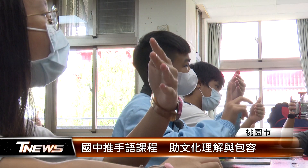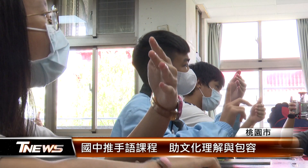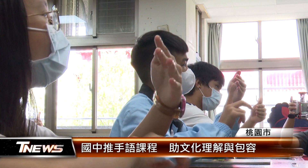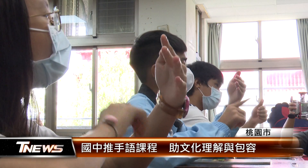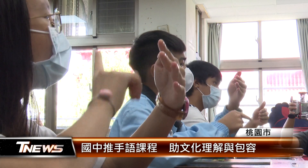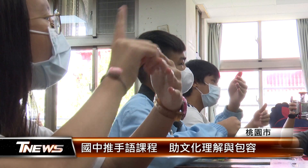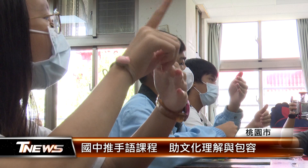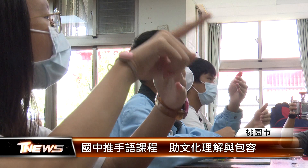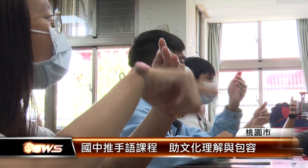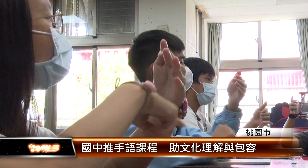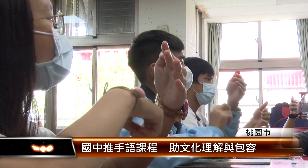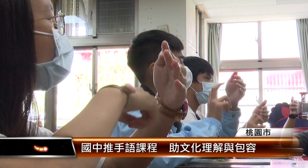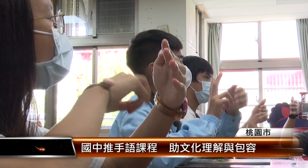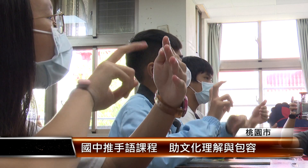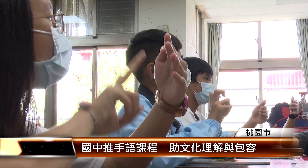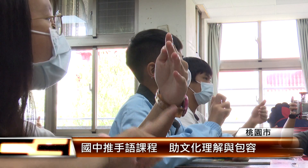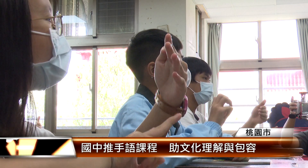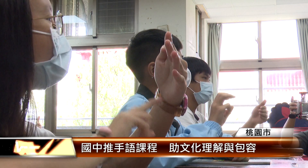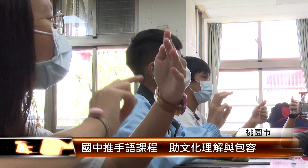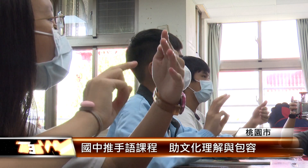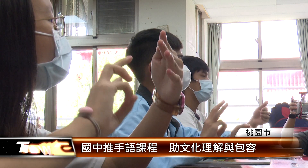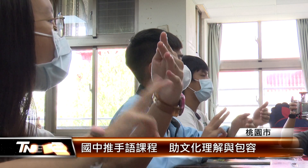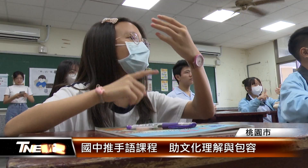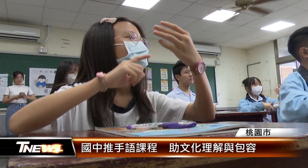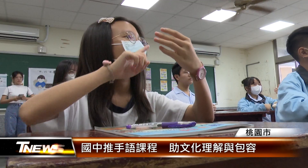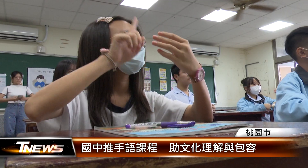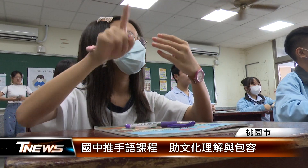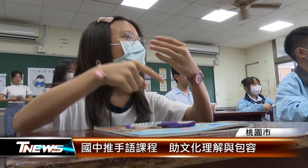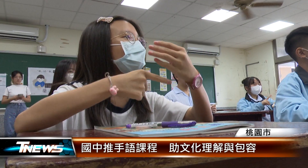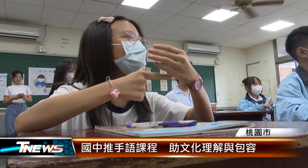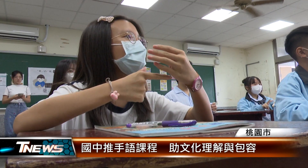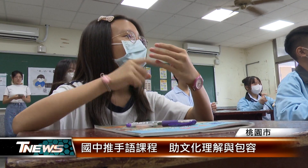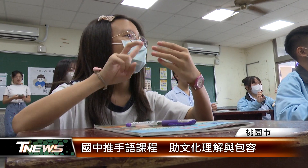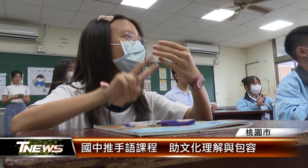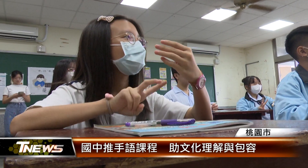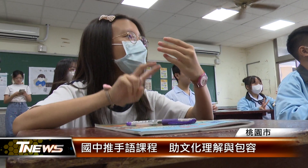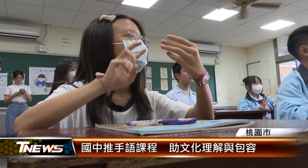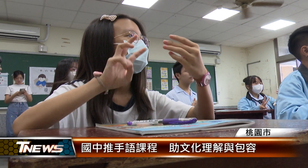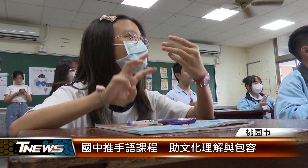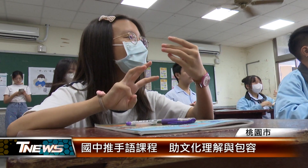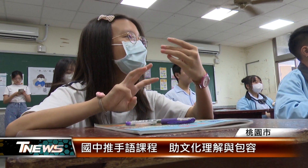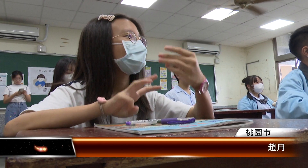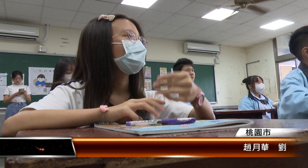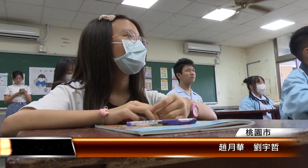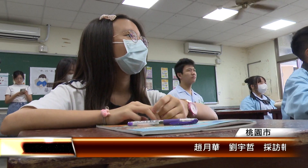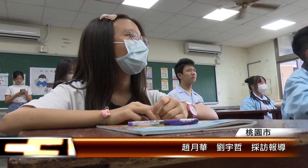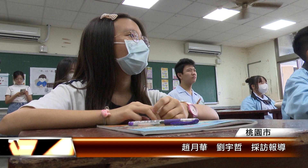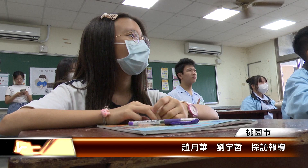理解手语的文化，重视它，尊重它，并学习它，也期待未来若是遇到聋哑人